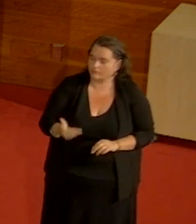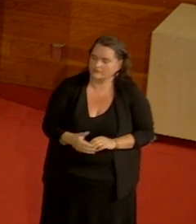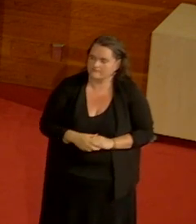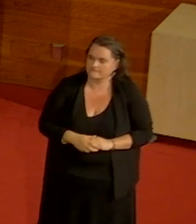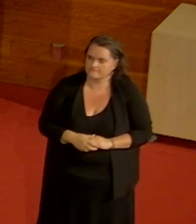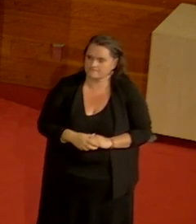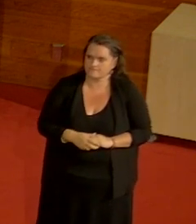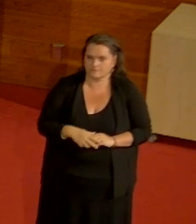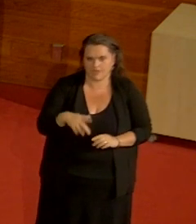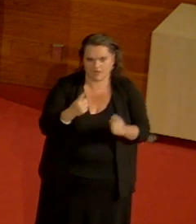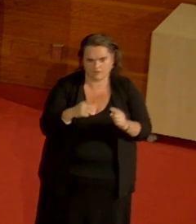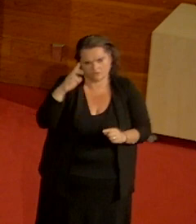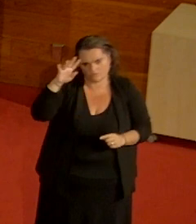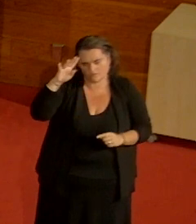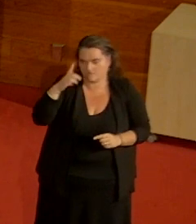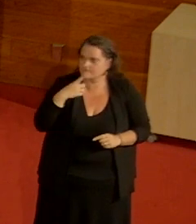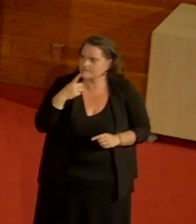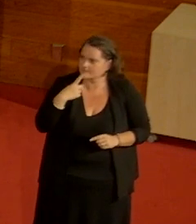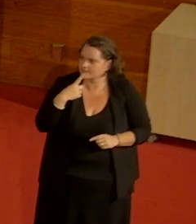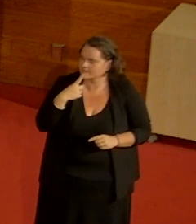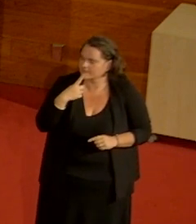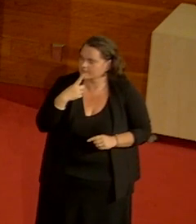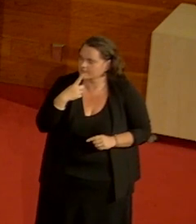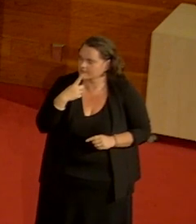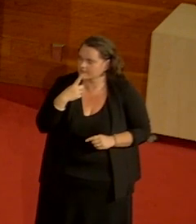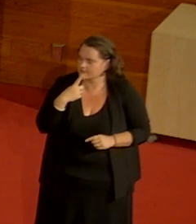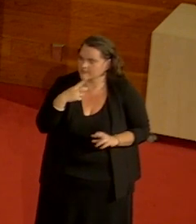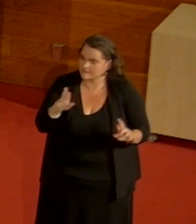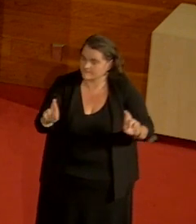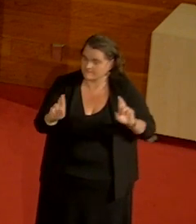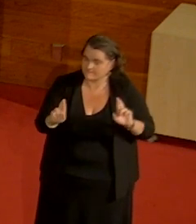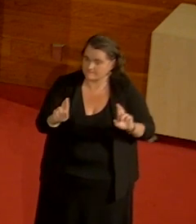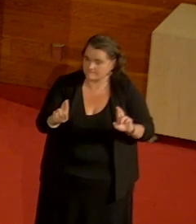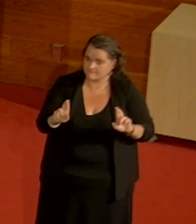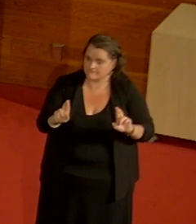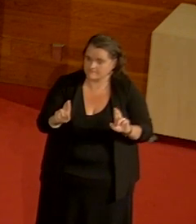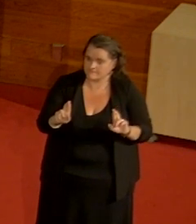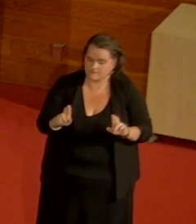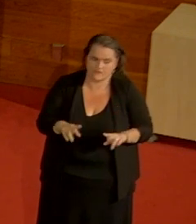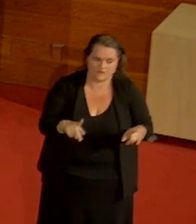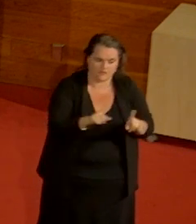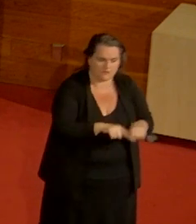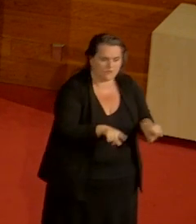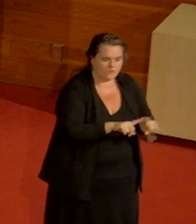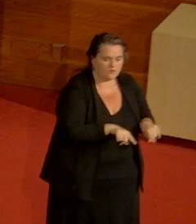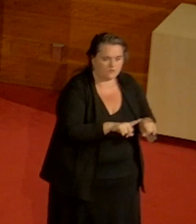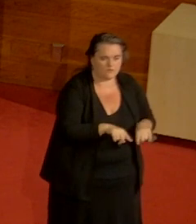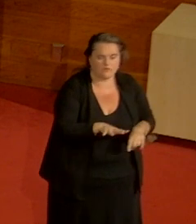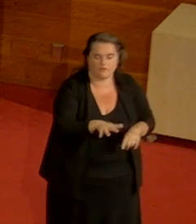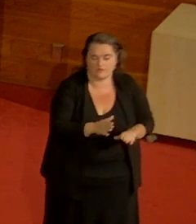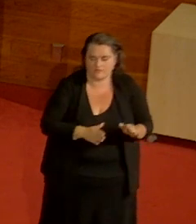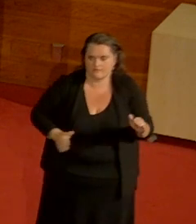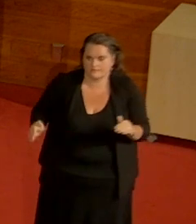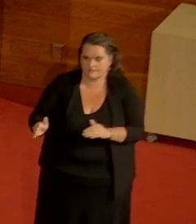como adorno decían que que justamente la esperanza eh frente a lo siempre igual está en el desvío el